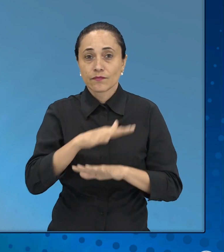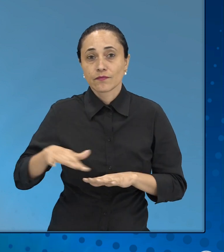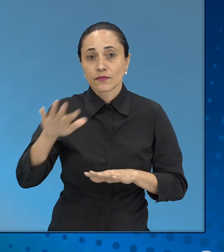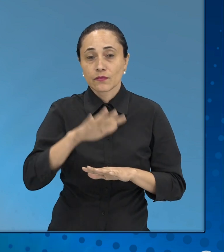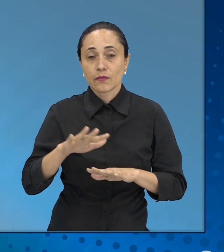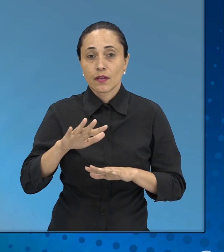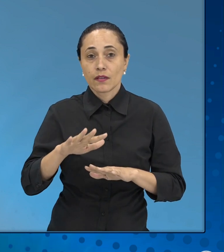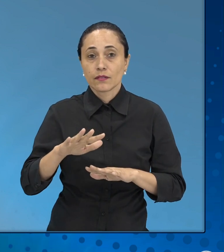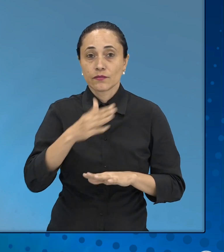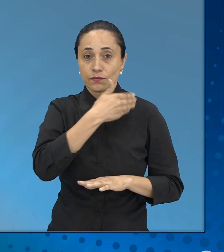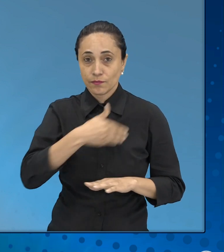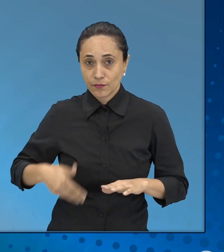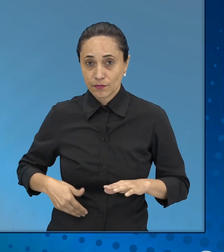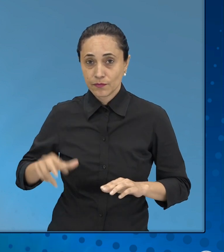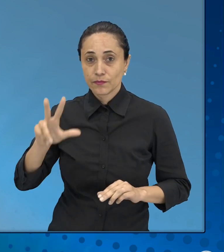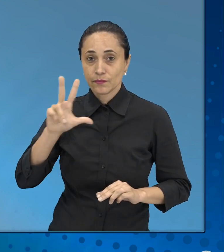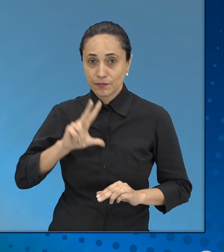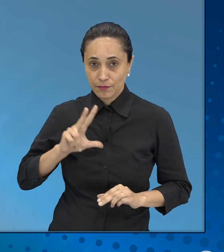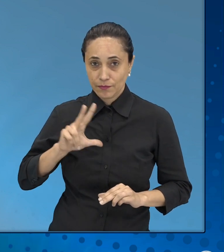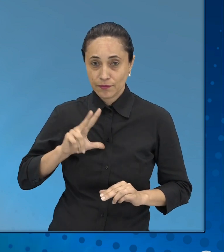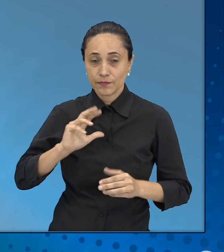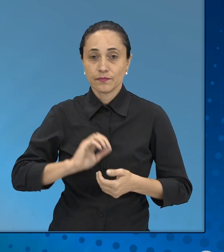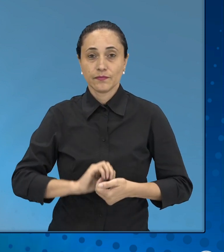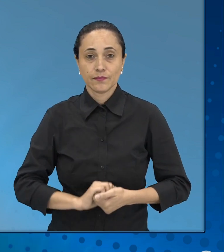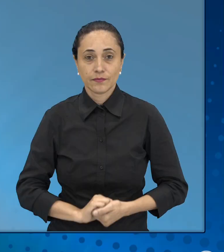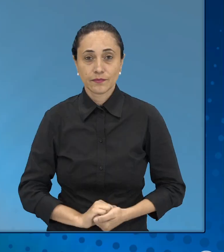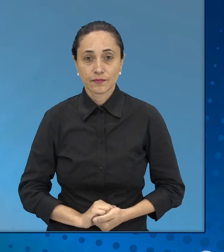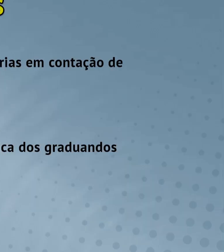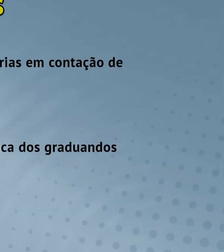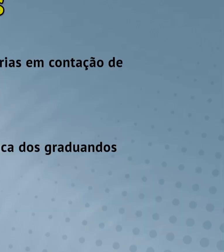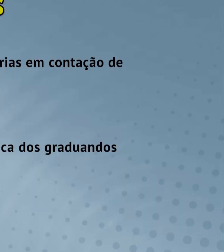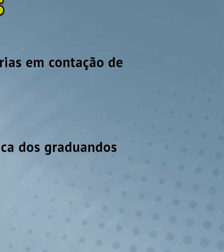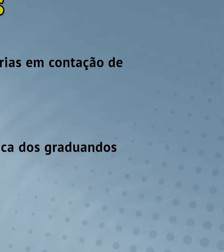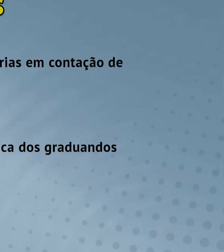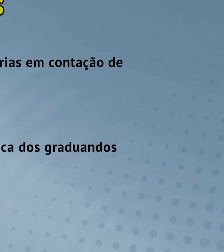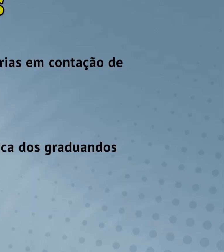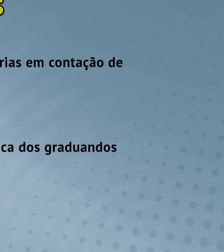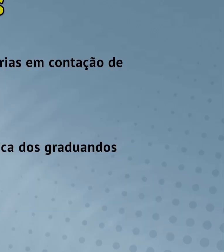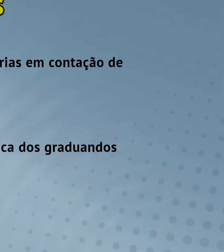em espaços públicos e privados.